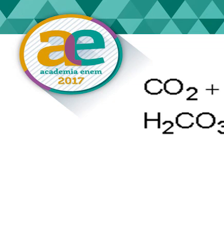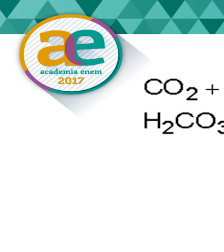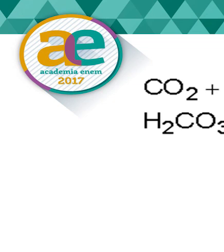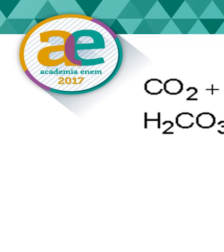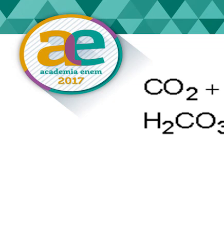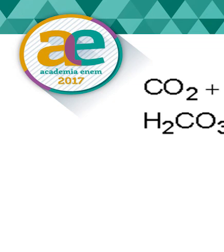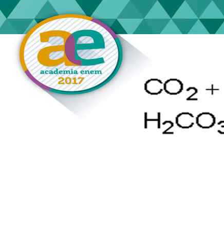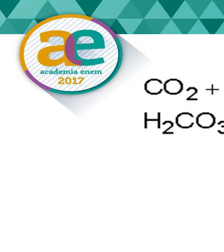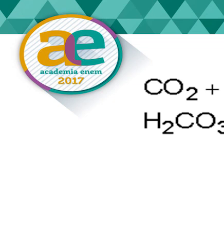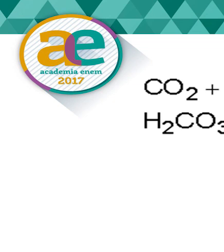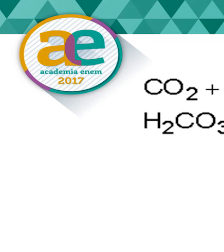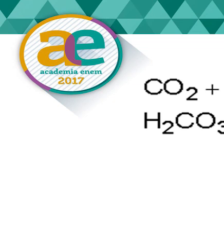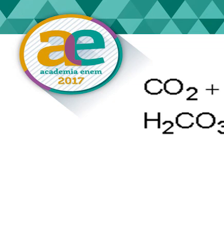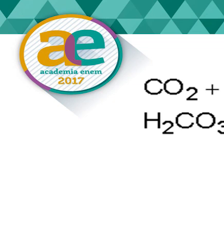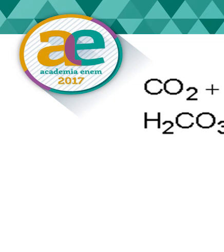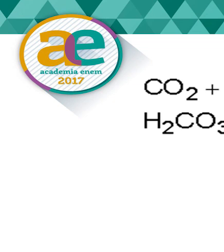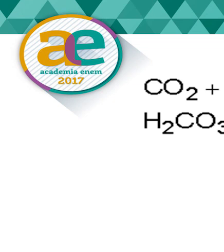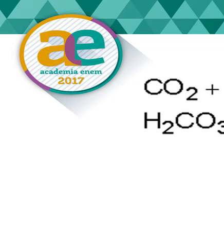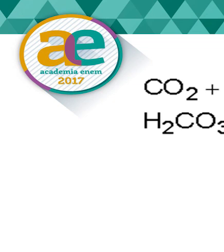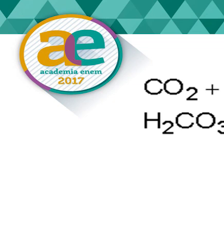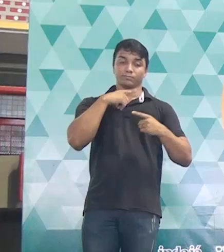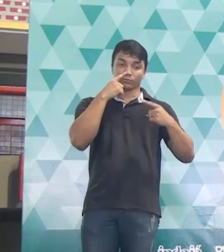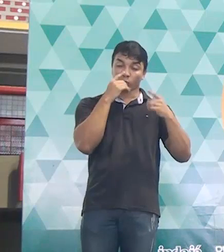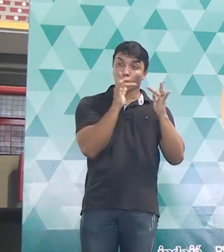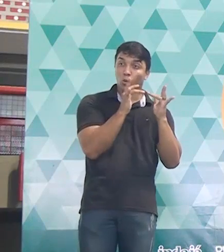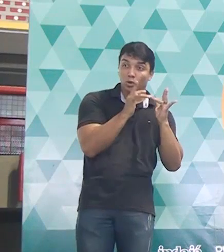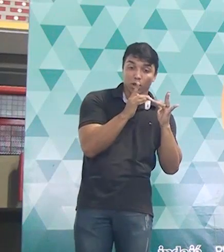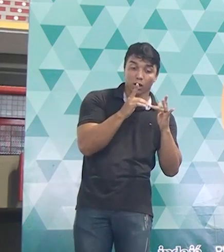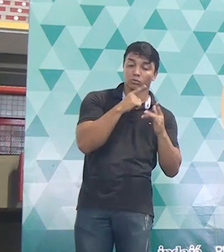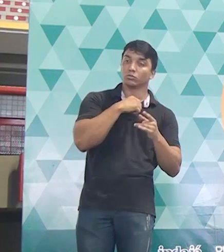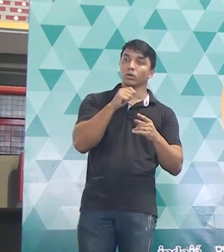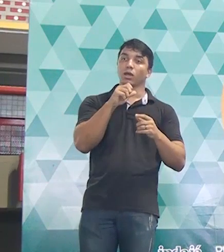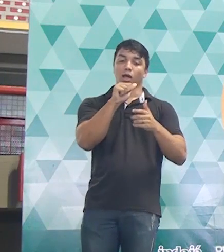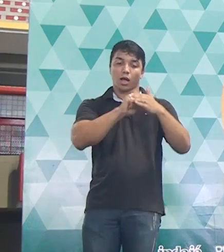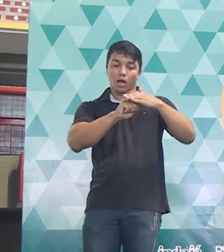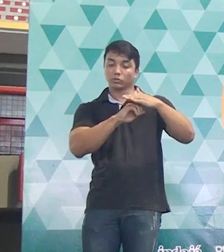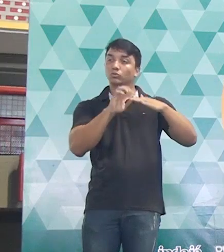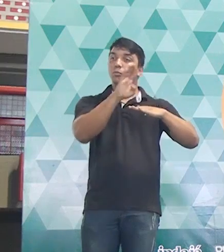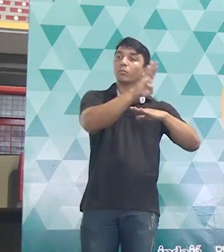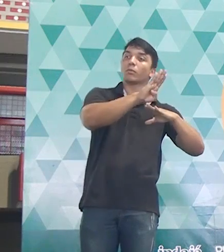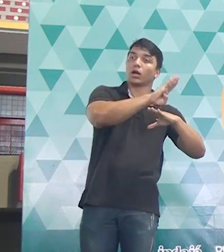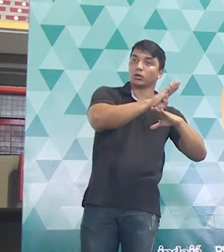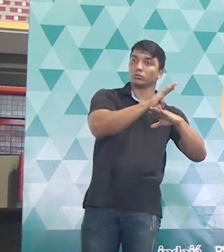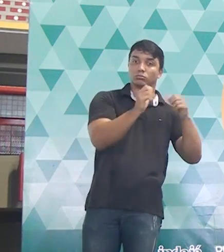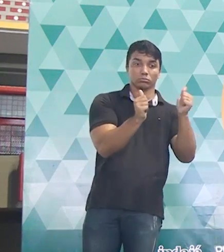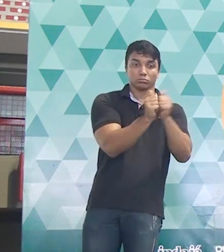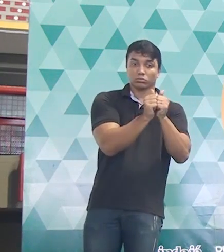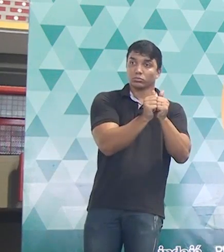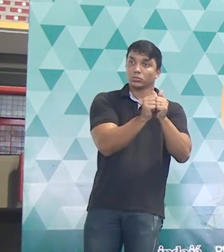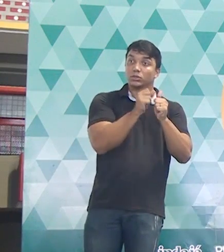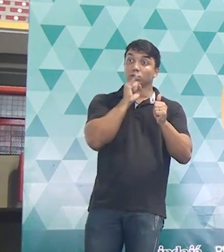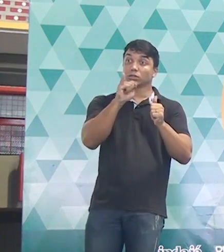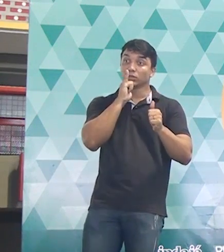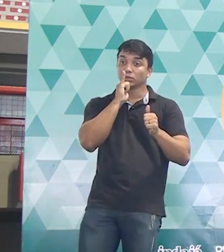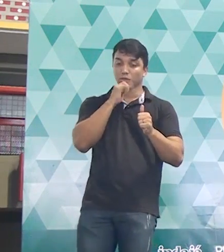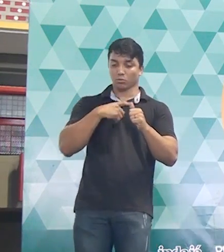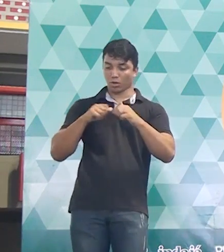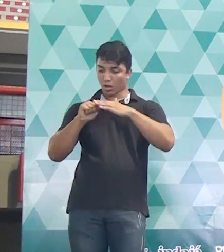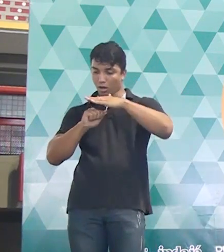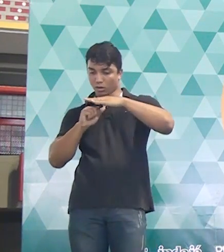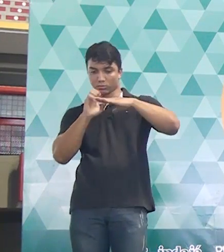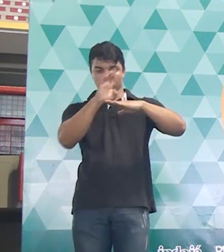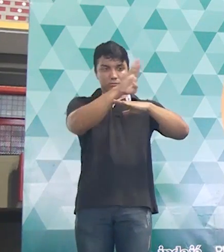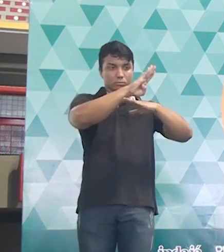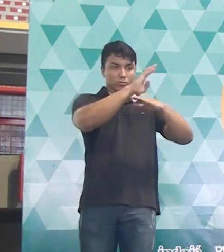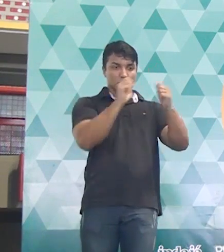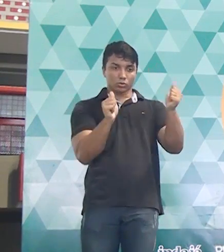vai entrar em contato com o hidróxido de sódio. Eu vou ter um ácido e uma base. E eu falei agora há pouco que quando um ácido e uma base se